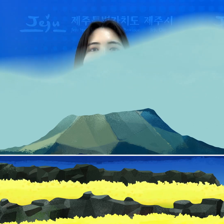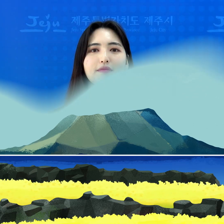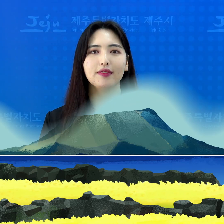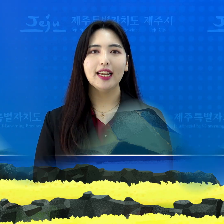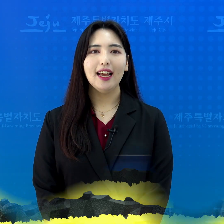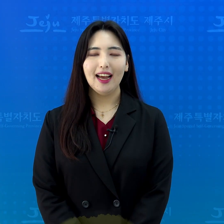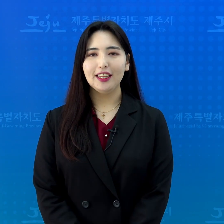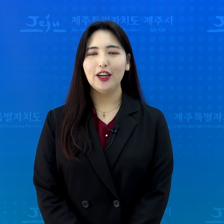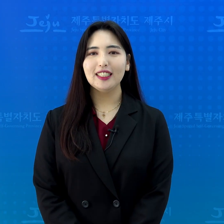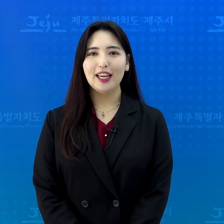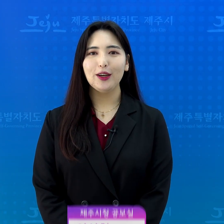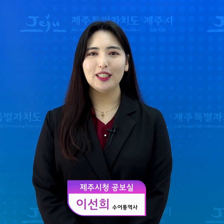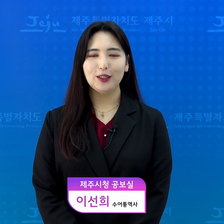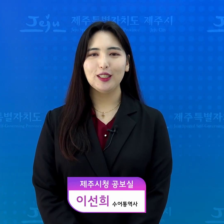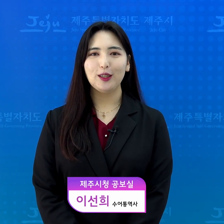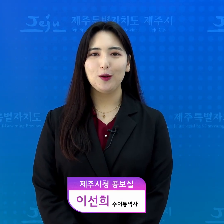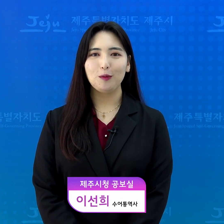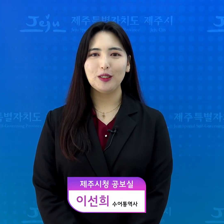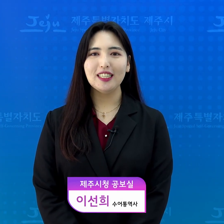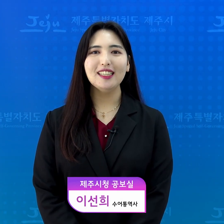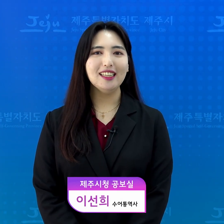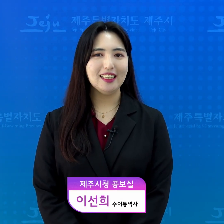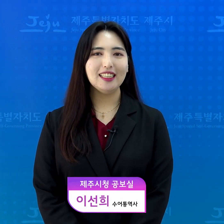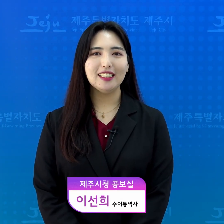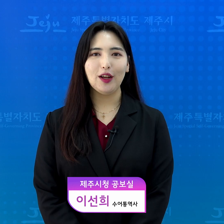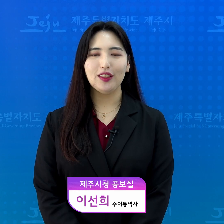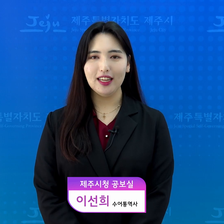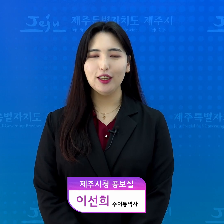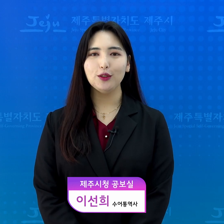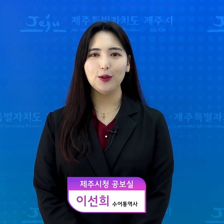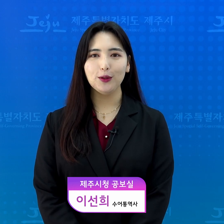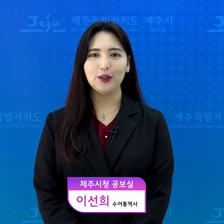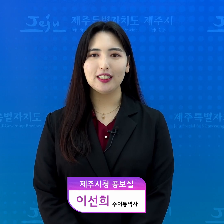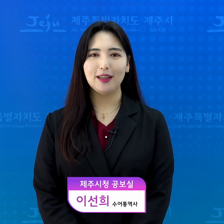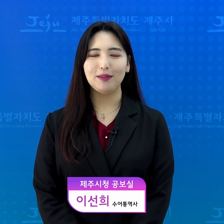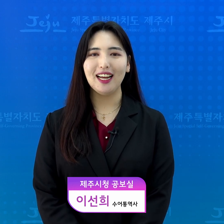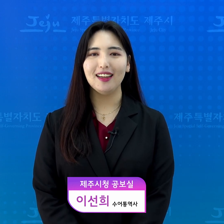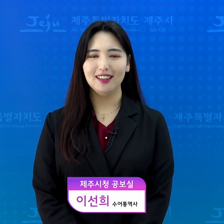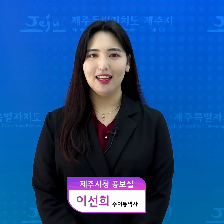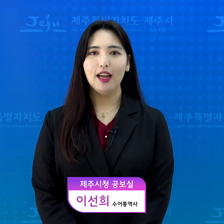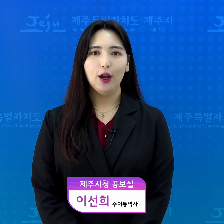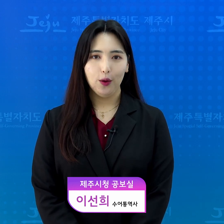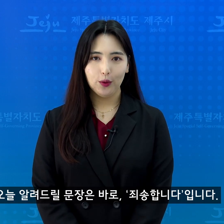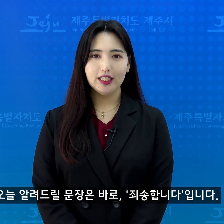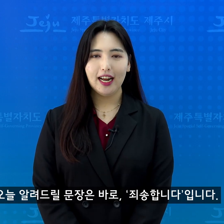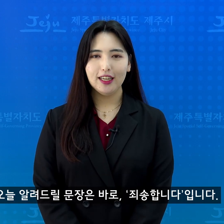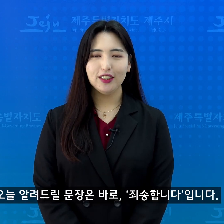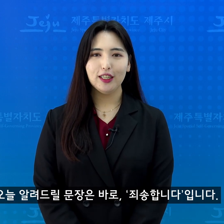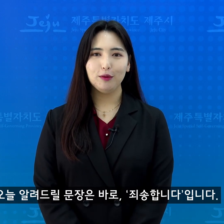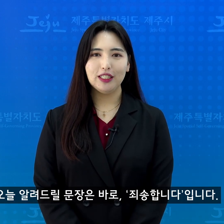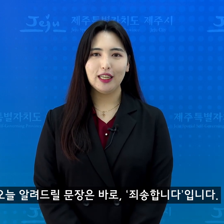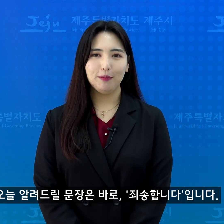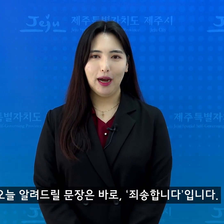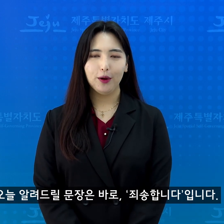안녕하세요. 제주시청공보실 이선희 수어통역사입니다. 오늘 알려드릴 문장은 바로